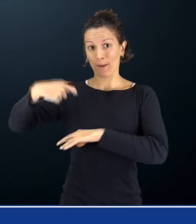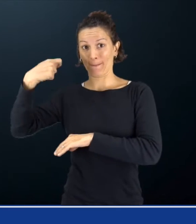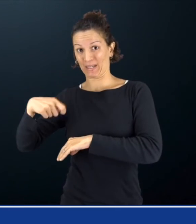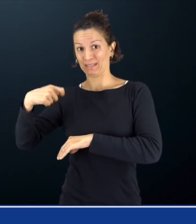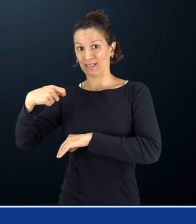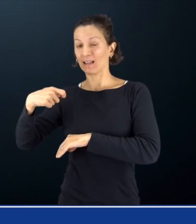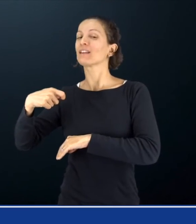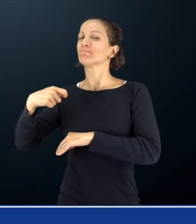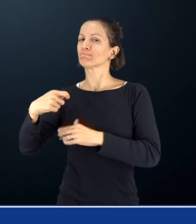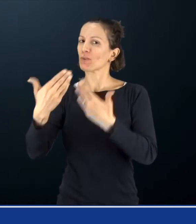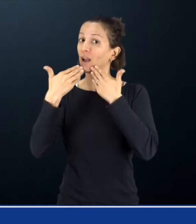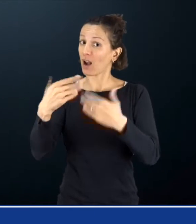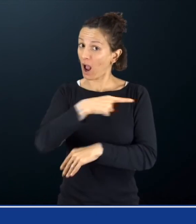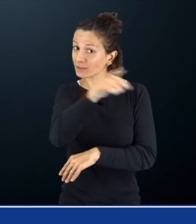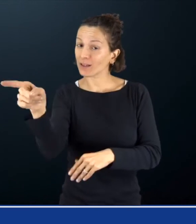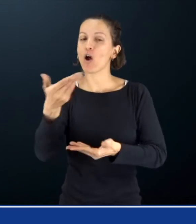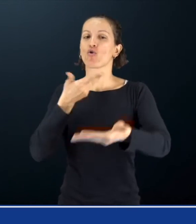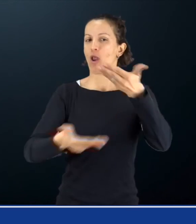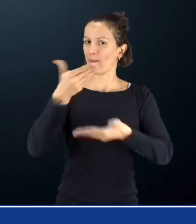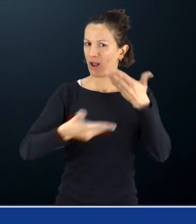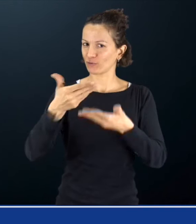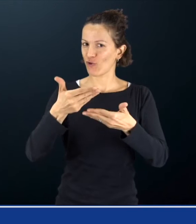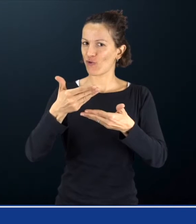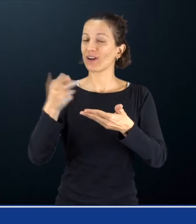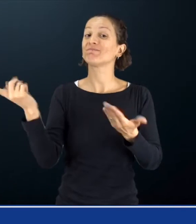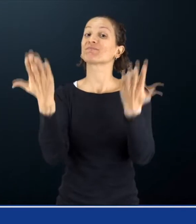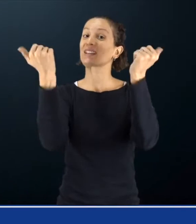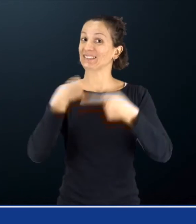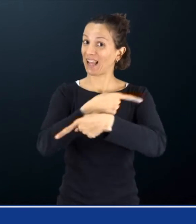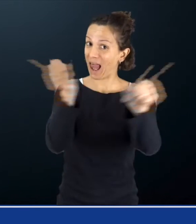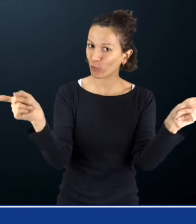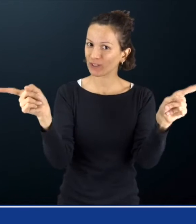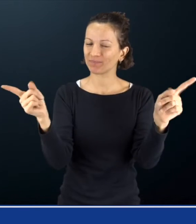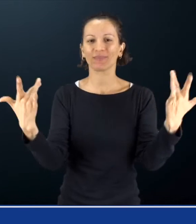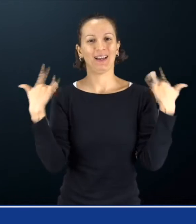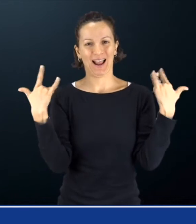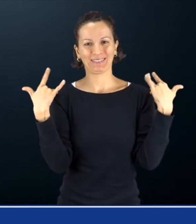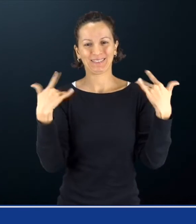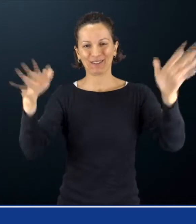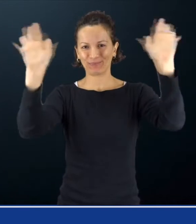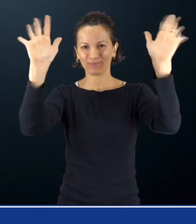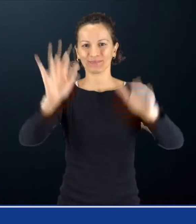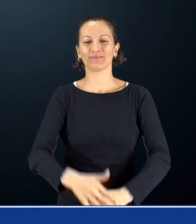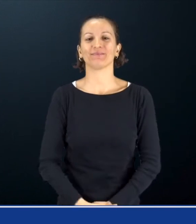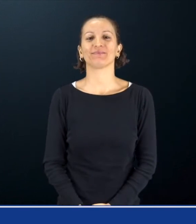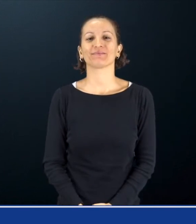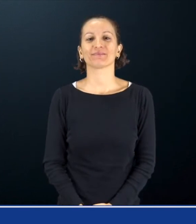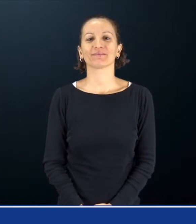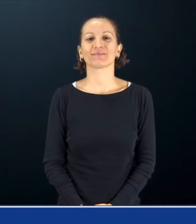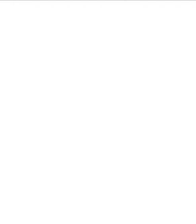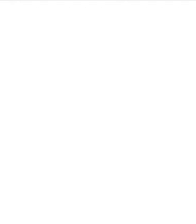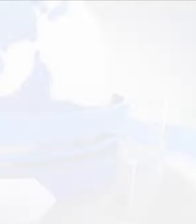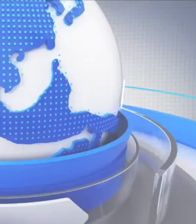Ringraziandovi per la consueta, fattiva collaborazione, l'occasione gradita per porgere cordiali e fraterni saluti.